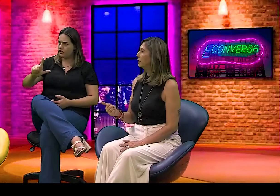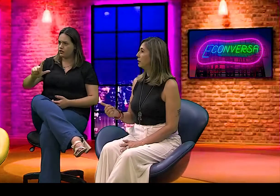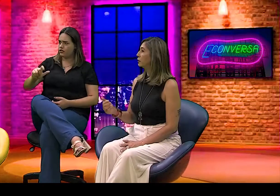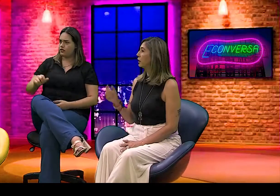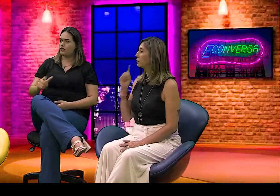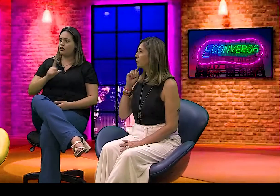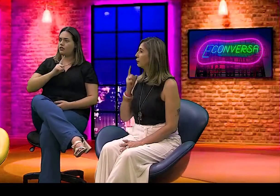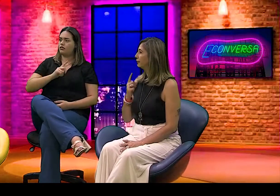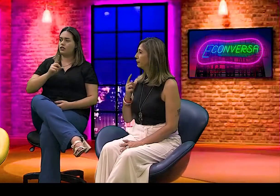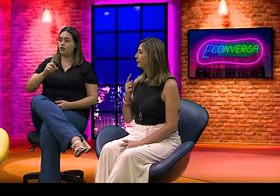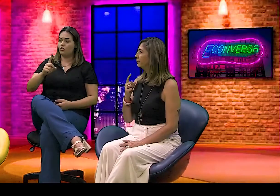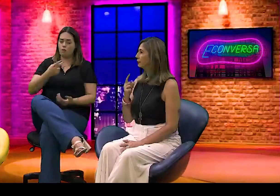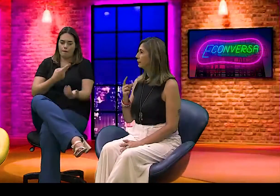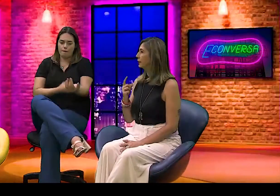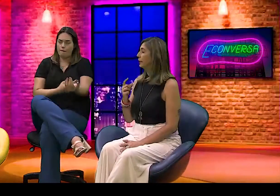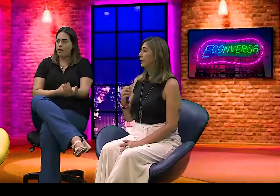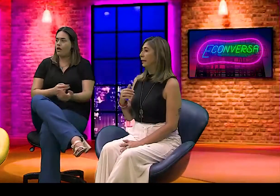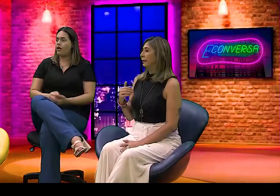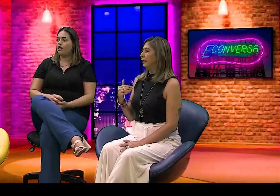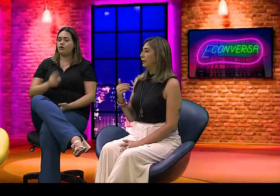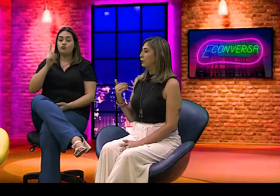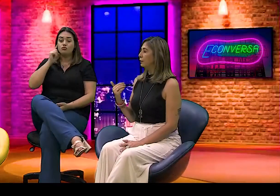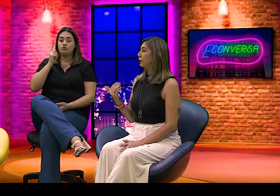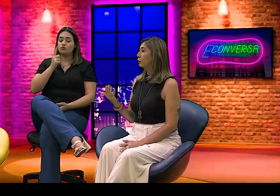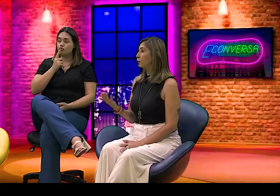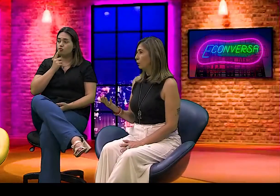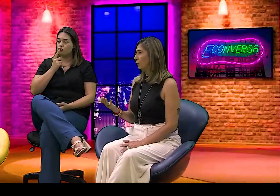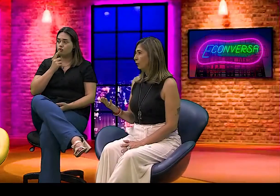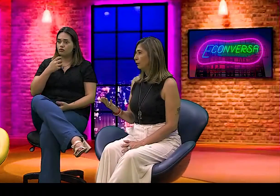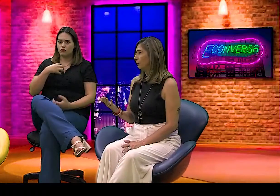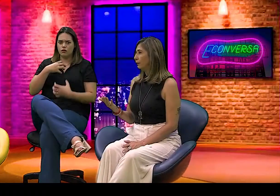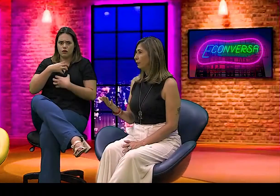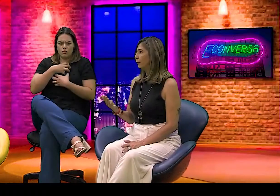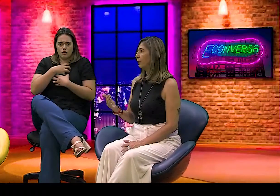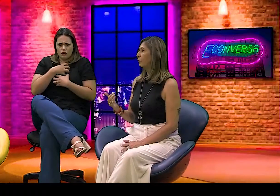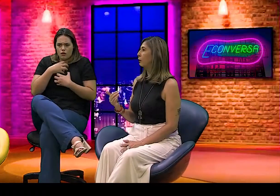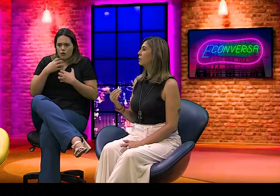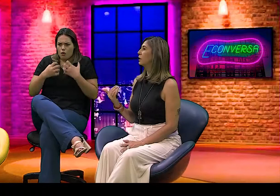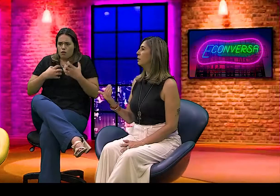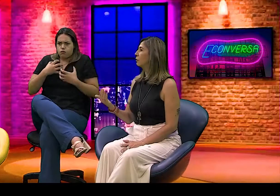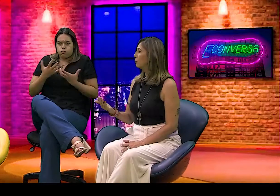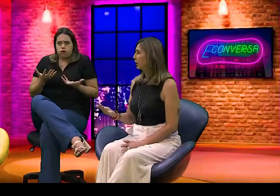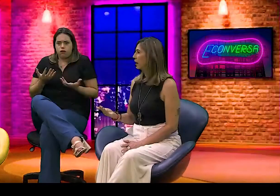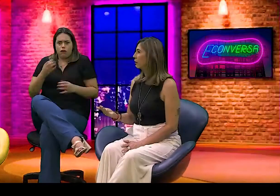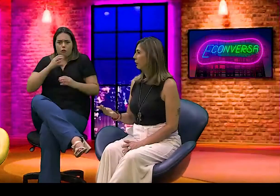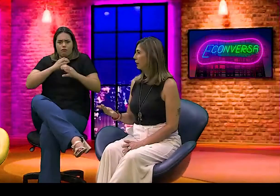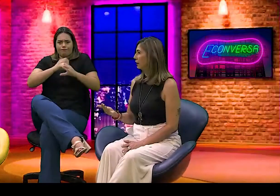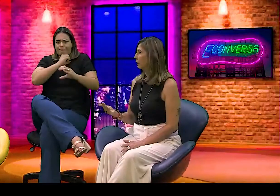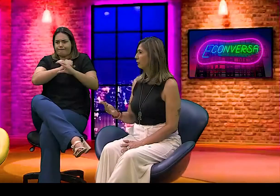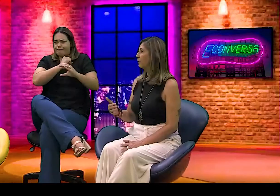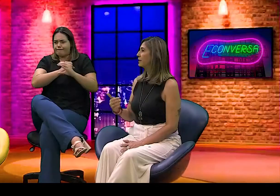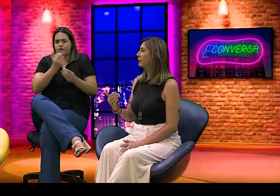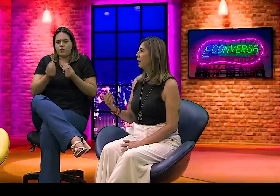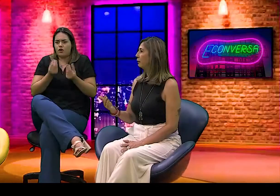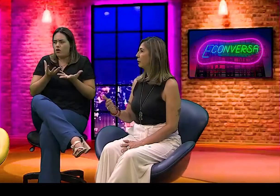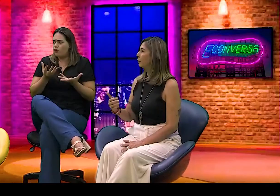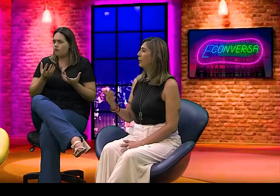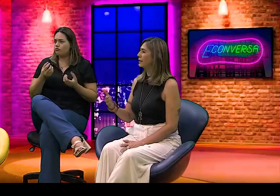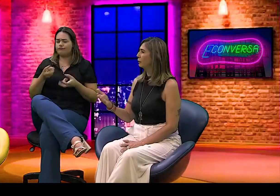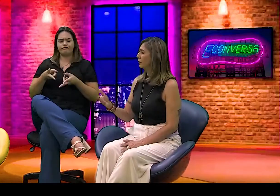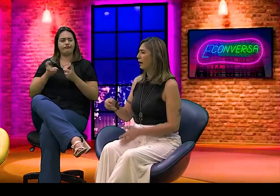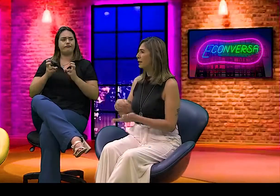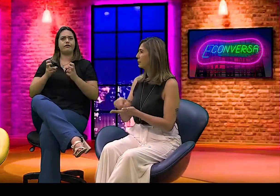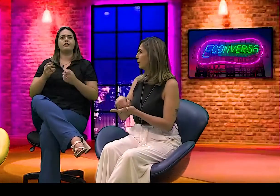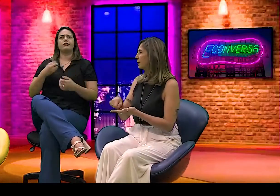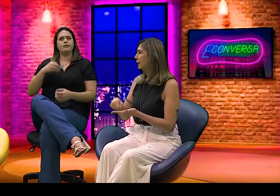um paciente que é surdo. E isso me angustiou muito, porque eu não conseguia me comunicar com ele, né? Eu fui percebendo que por